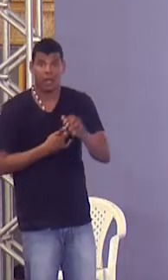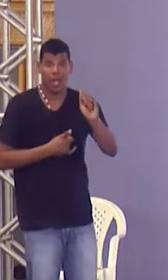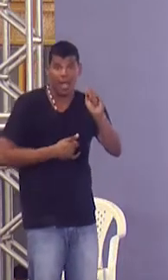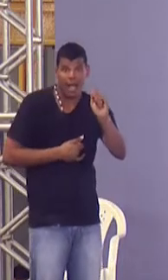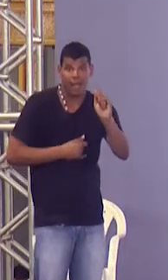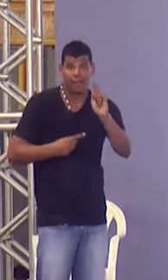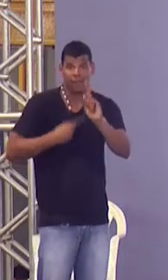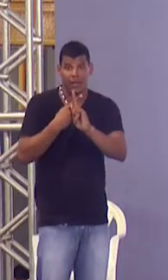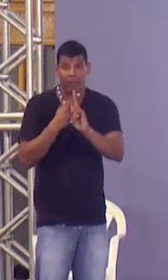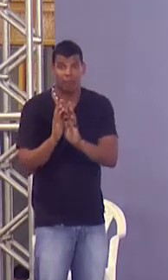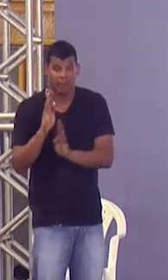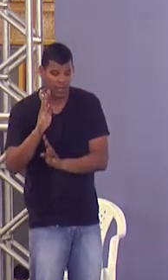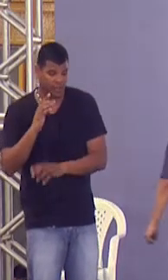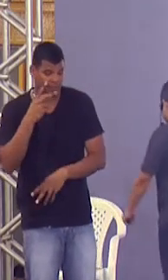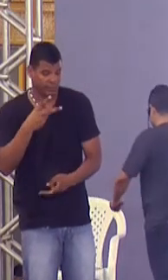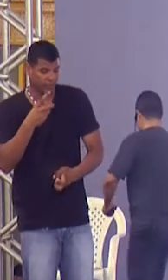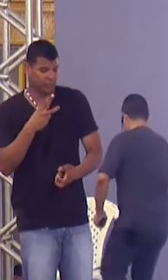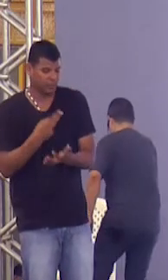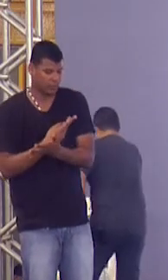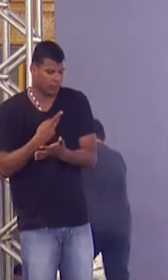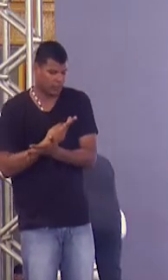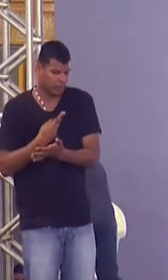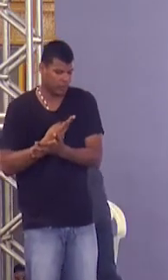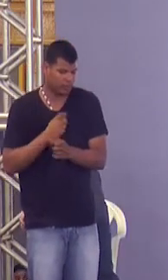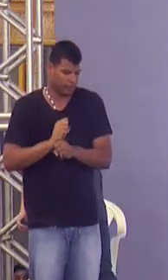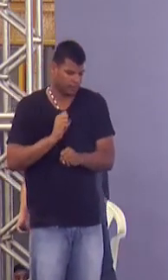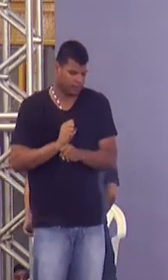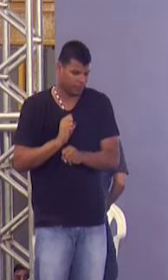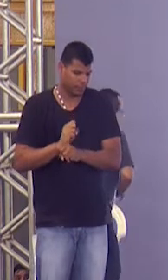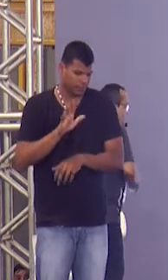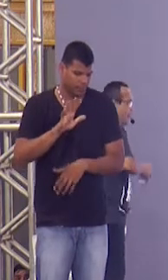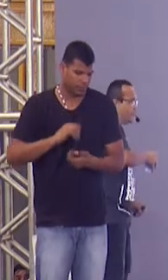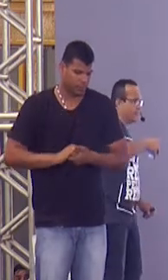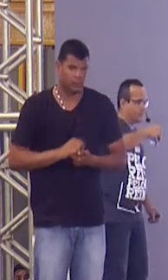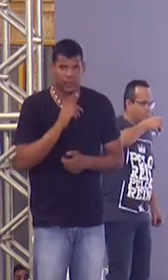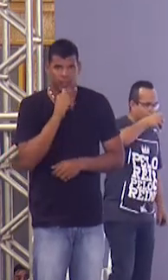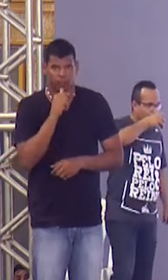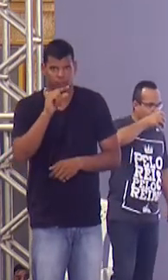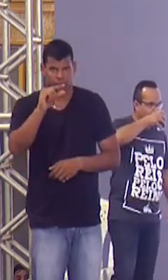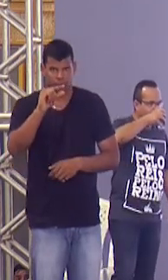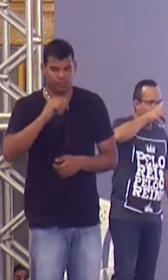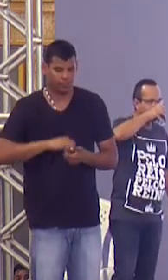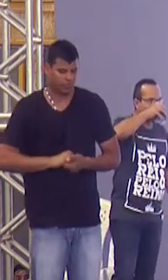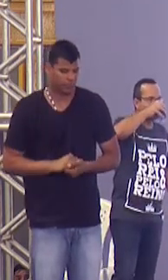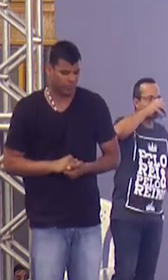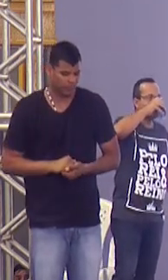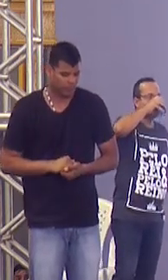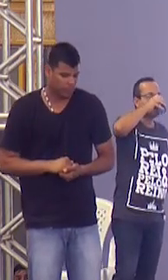M. Agora foi que eu percebi que está errado. Deixa eu beber aqui uma aguinha.